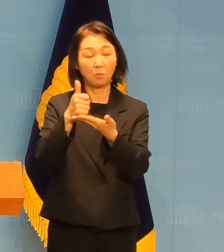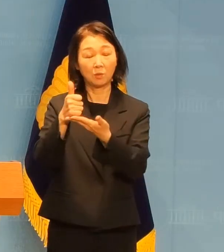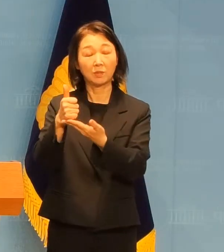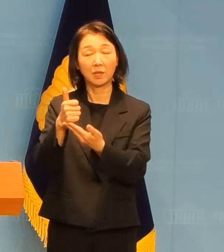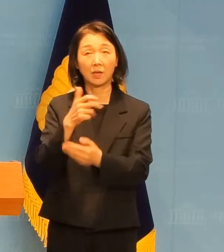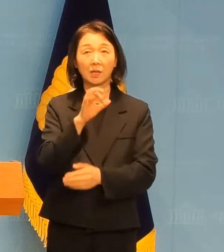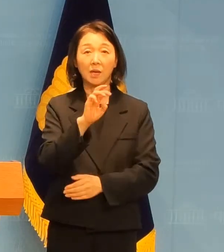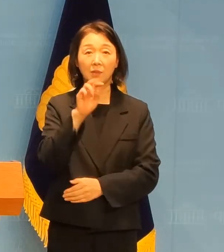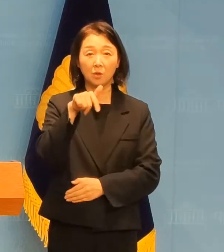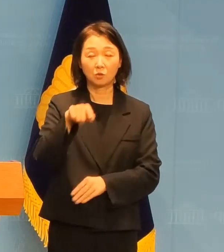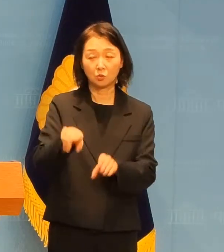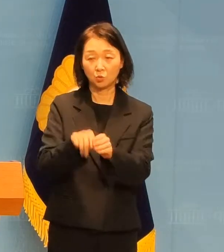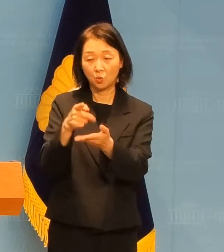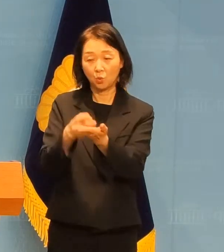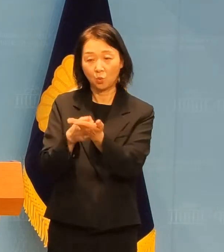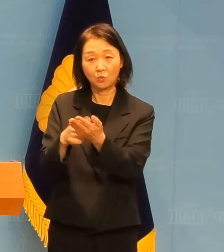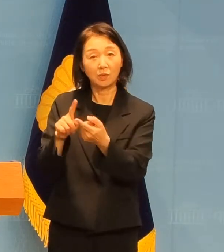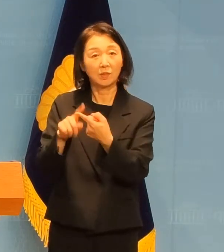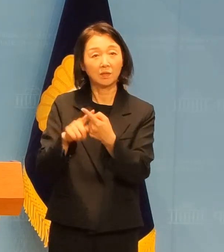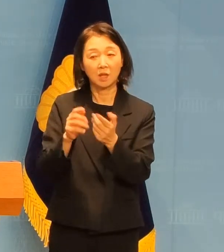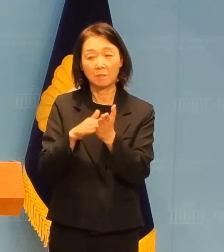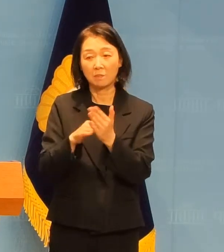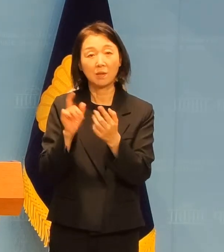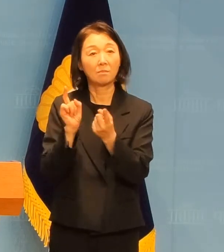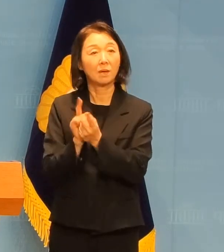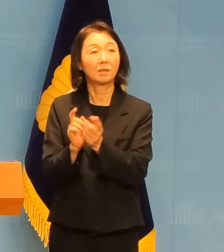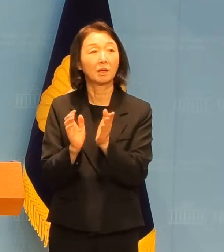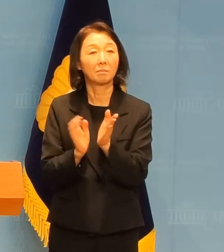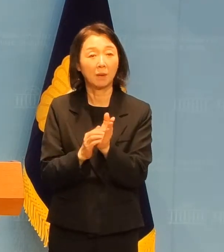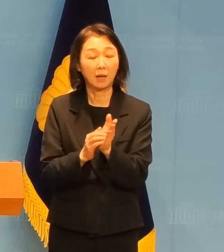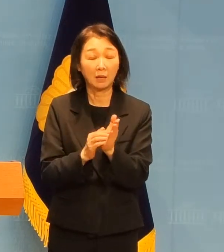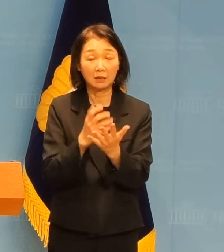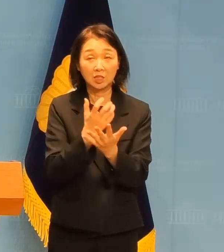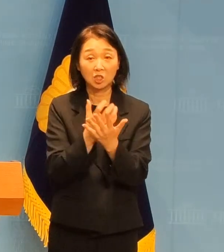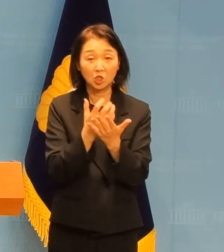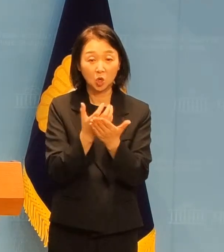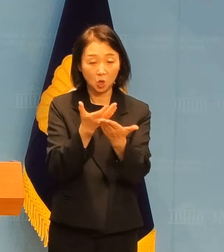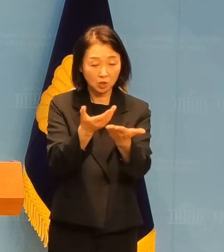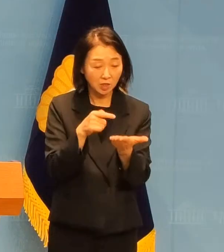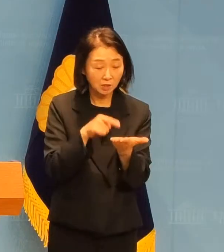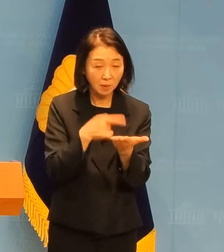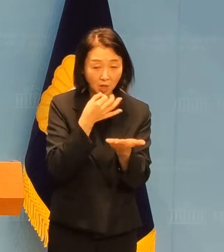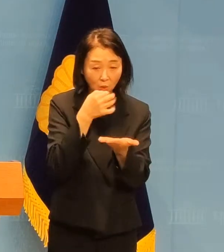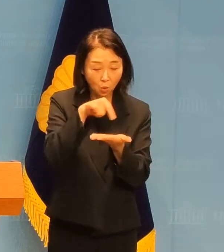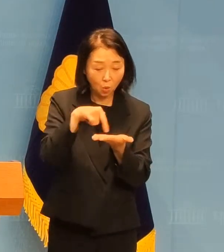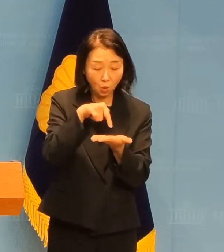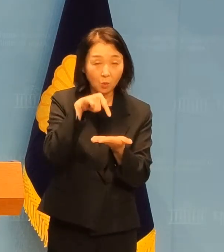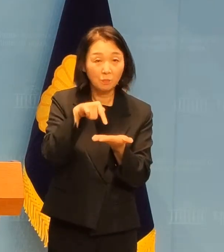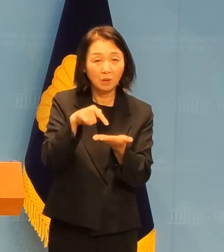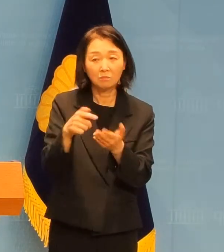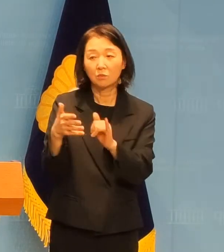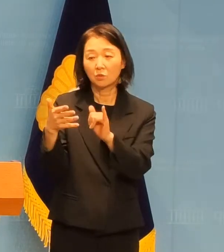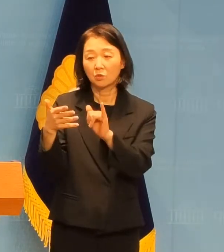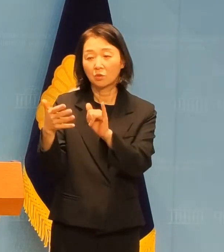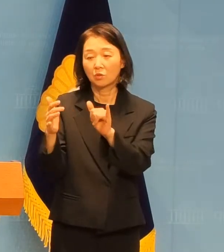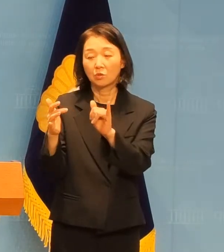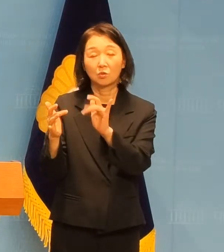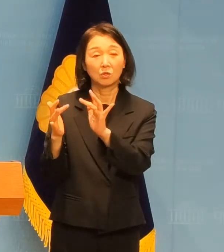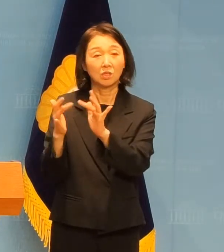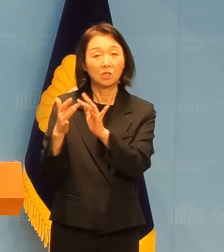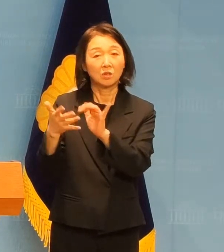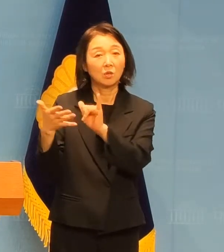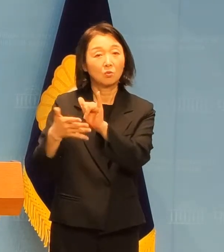전 총리 등의 비밀 회동이라며 근거로 제시한 녹취는 유튜브발 변조